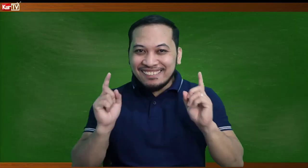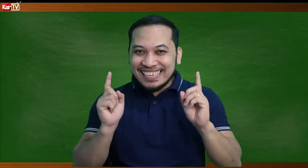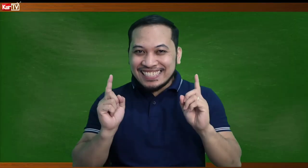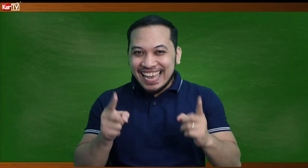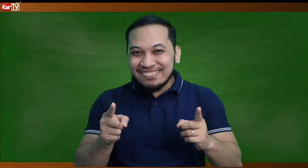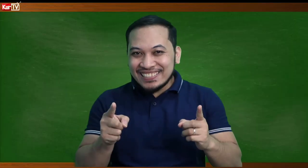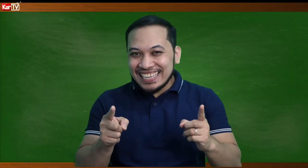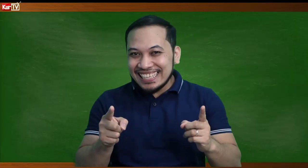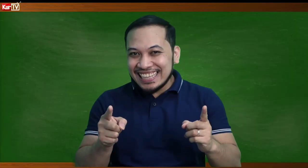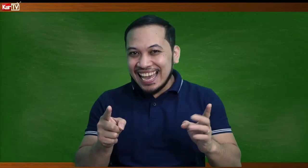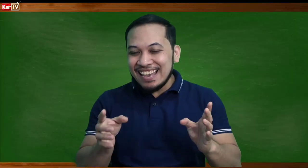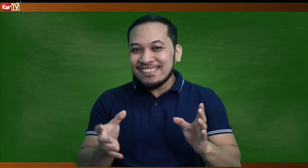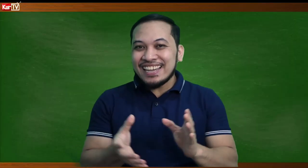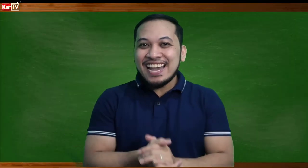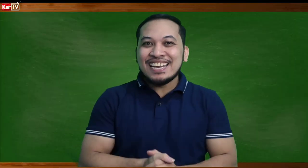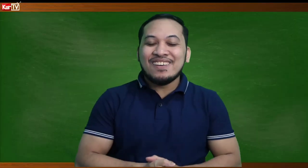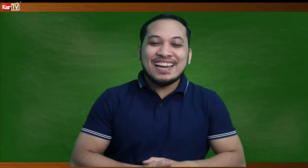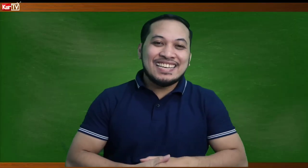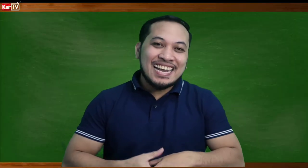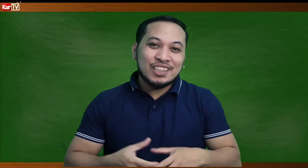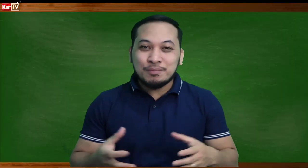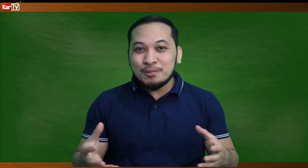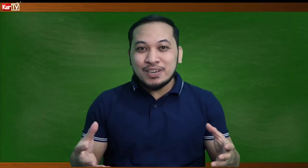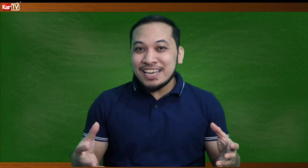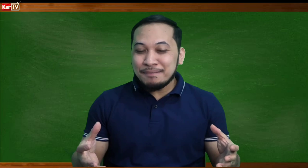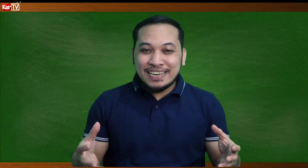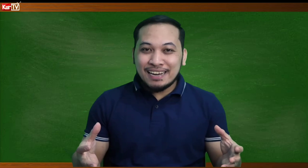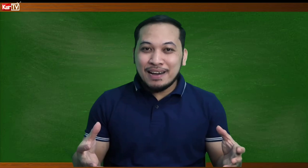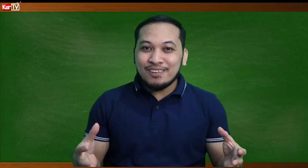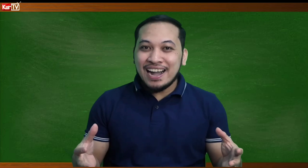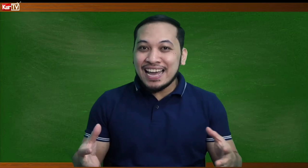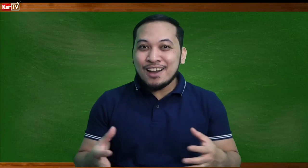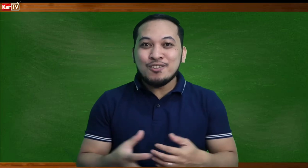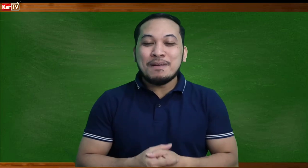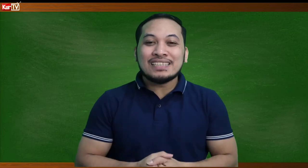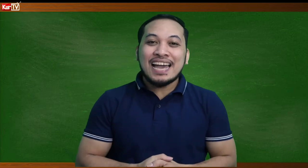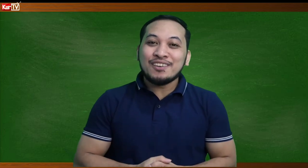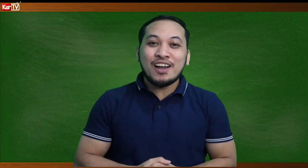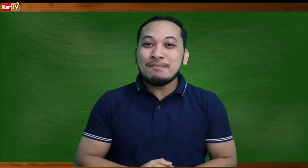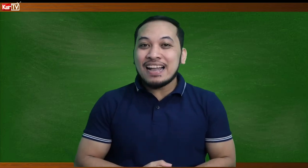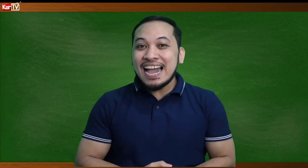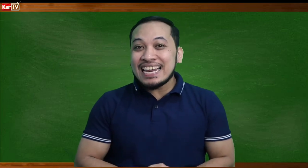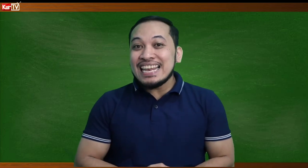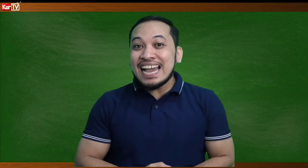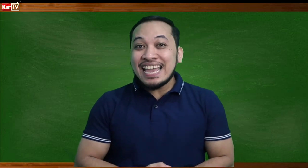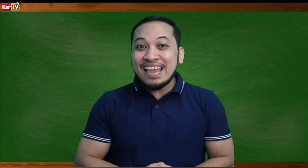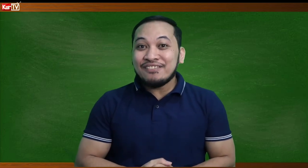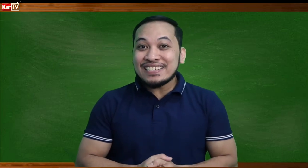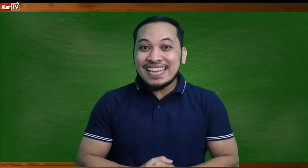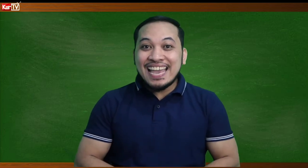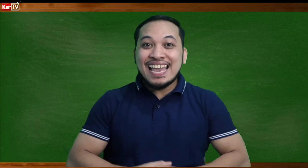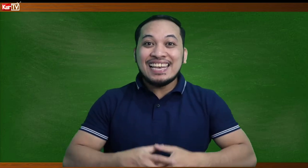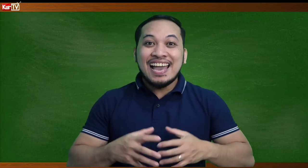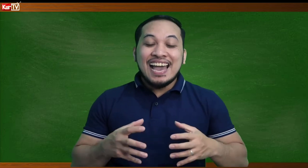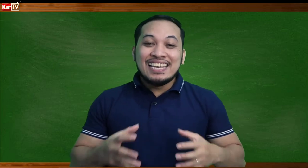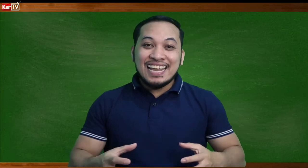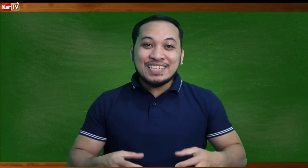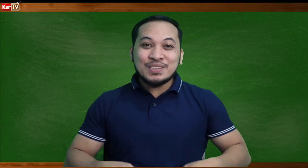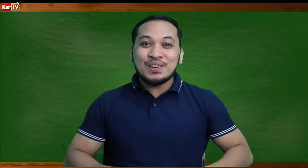It's FSL time! Kaya naman, narito po muli ang pinakabagong araw upang tayo ay mag-aral ng FSL lesson.